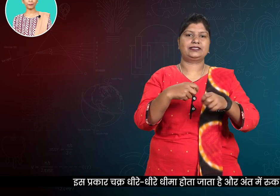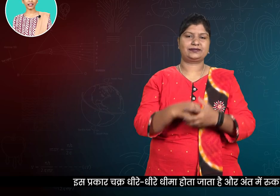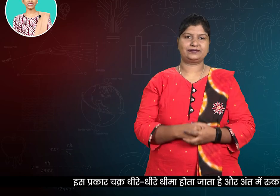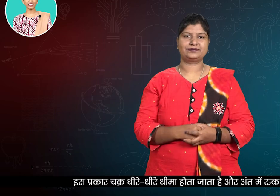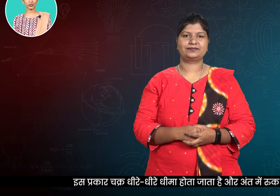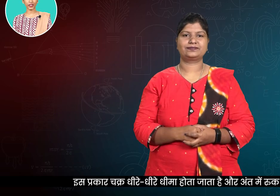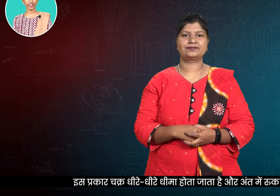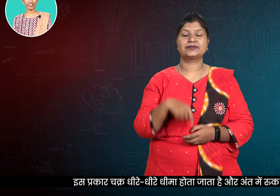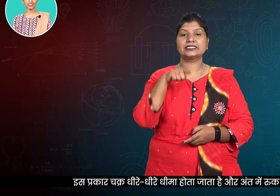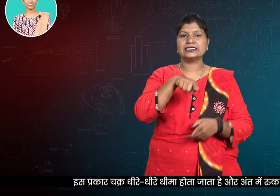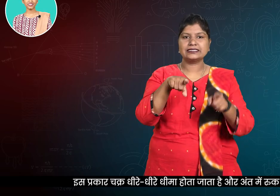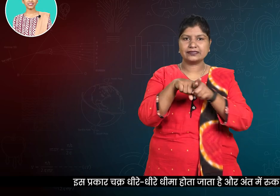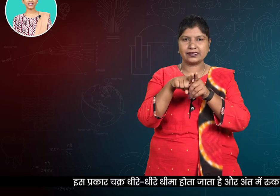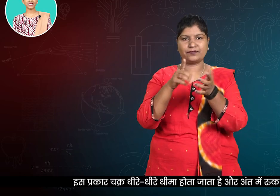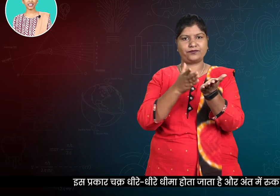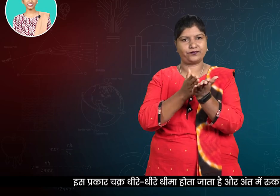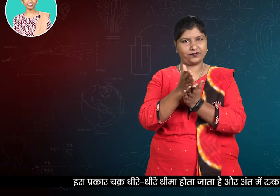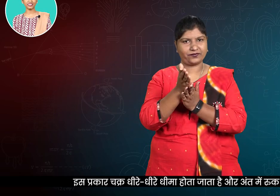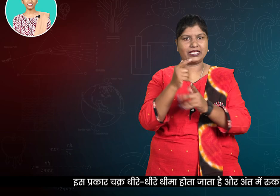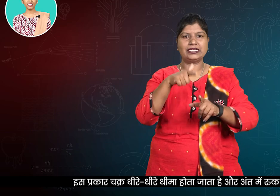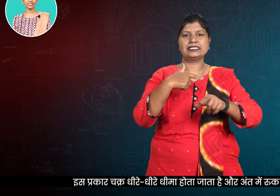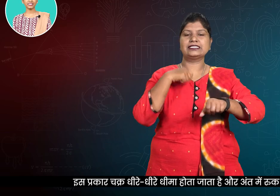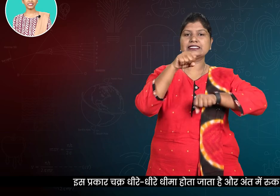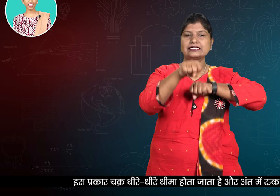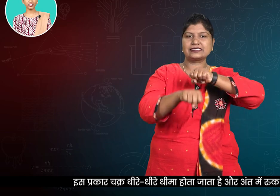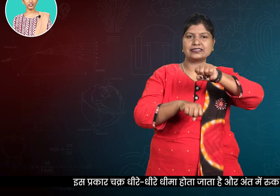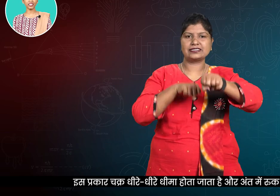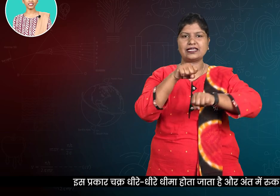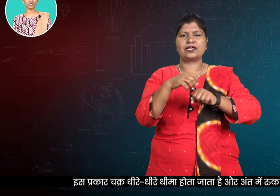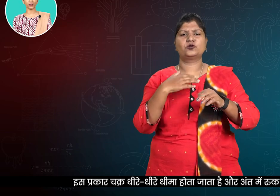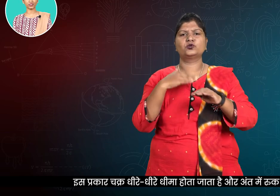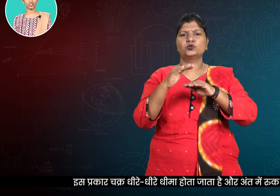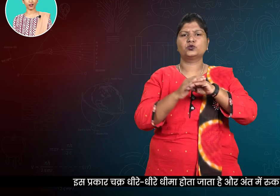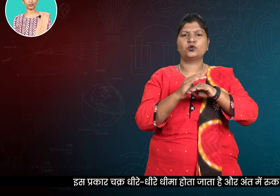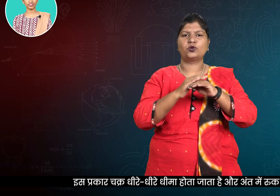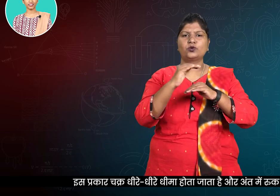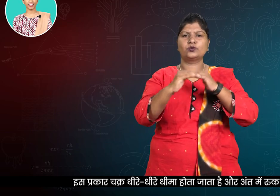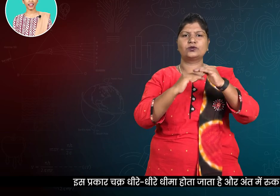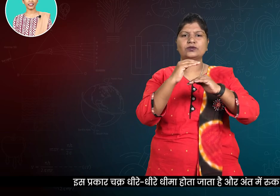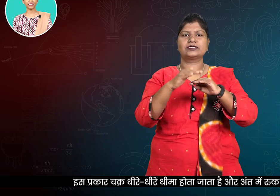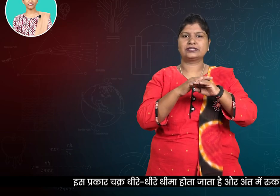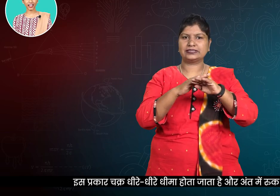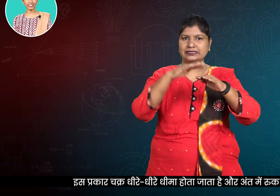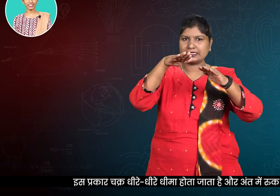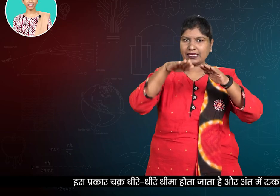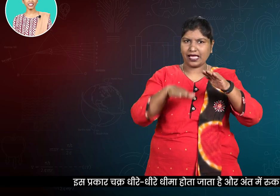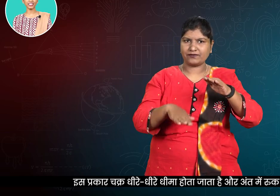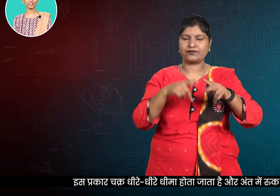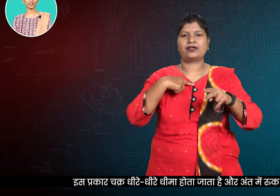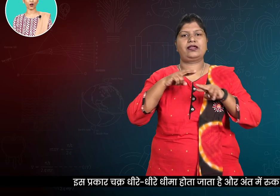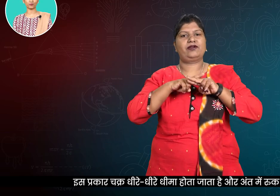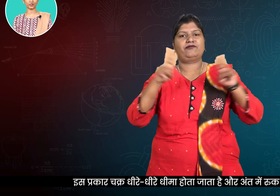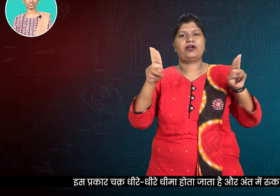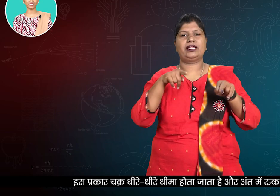इस प्रकार चक्र धीरे धीरे धीमा होता जाता है और अंत में रुख जाता है